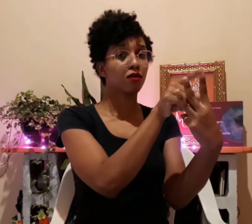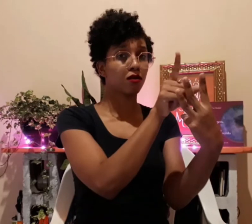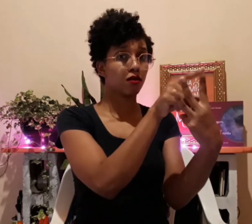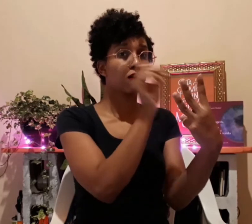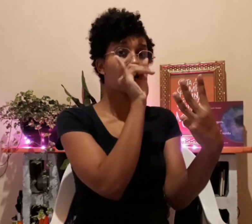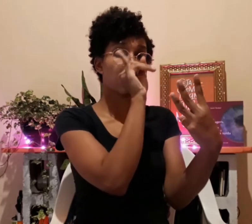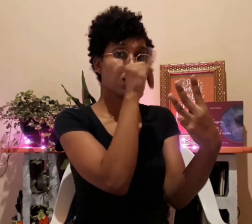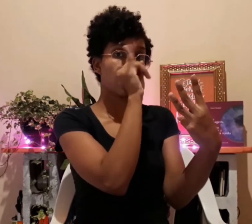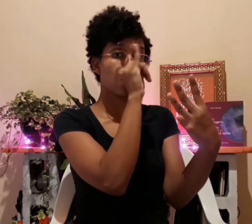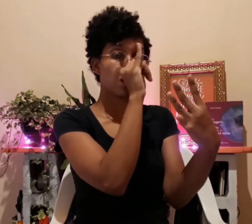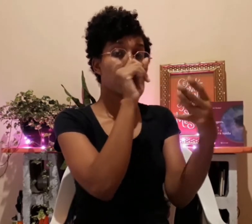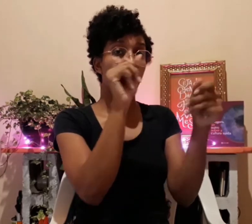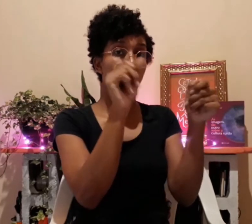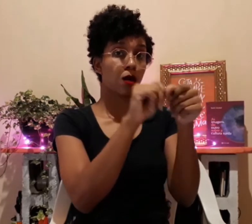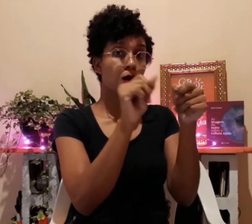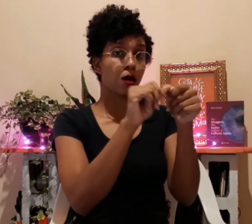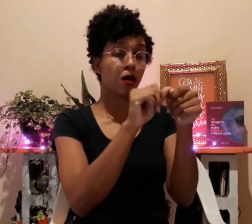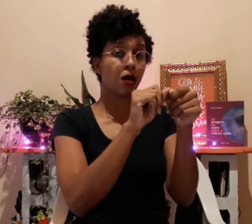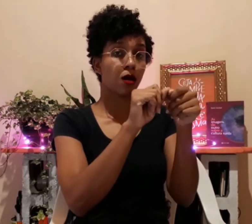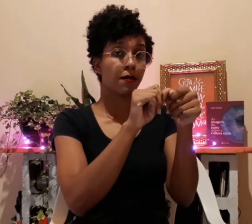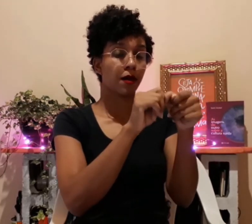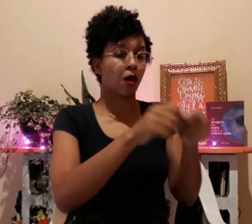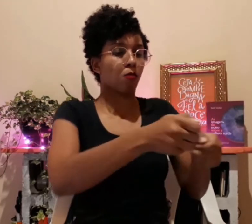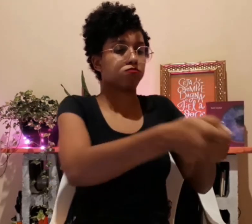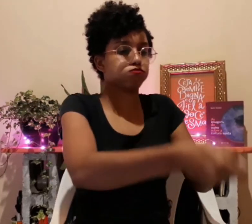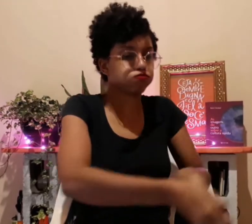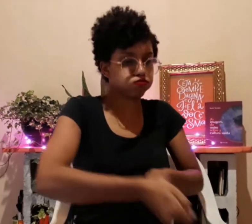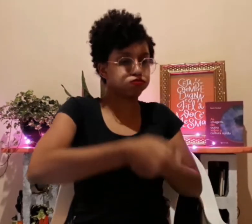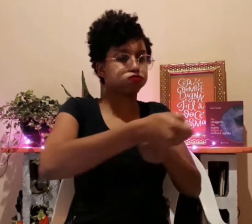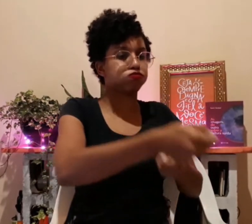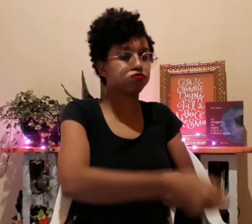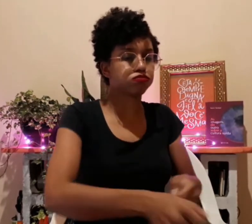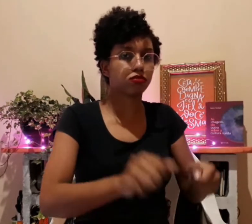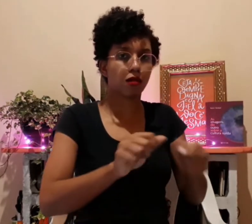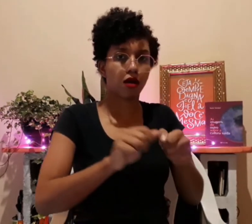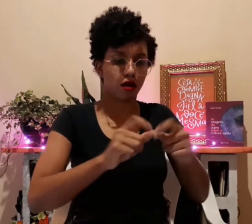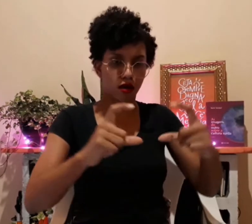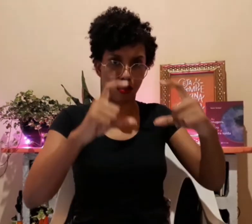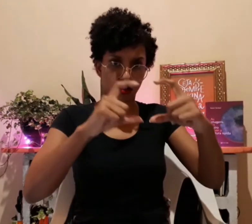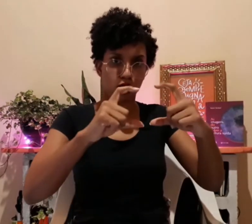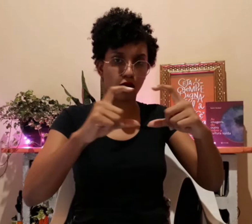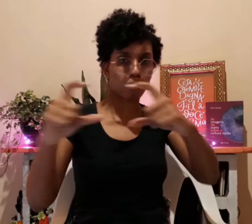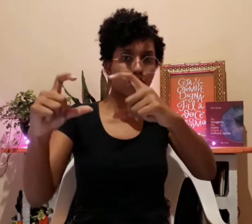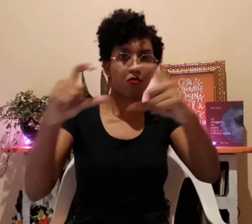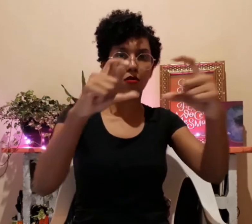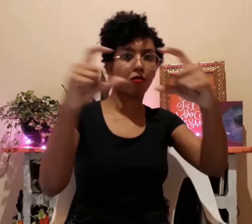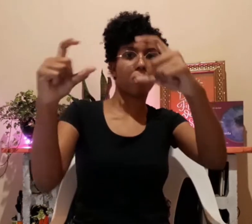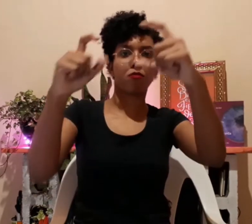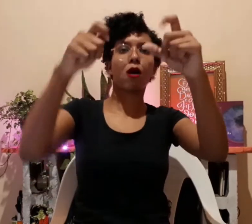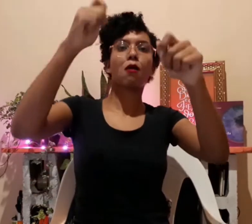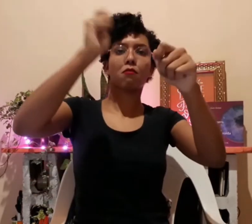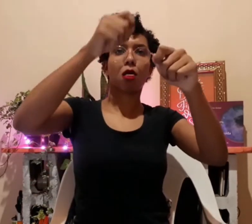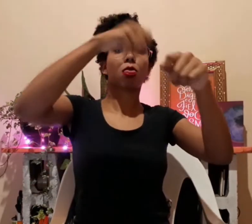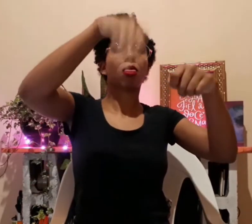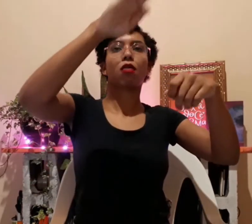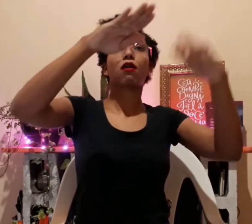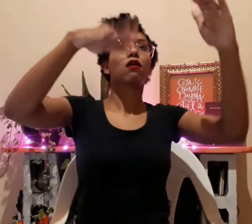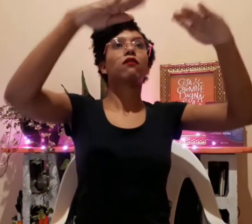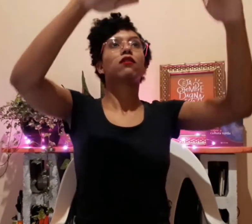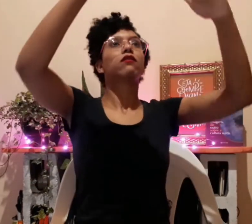Já o terceiro porquinho, ele decide fazer a casa de tijolos. Trabalha com cimento, coloca cada tijolinho, arruma